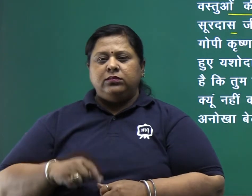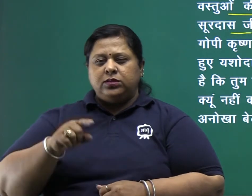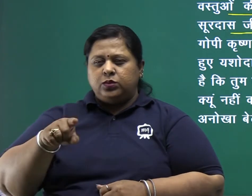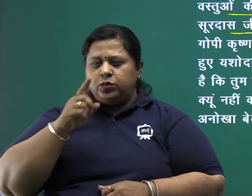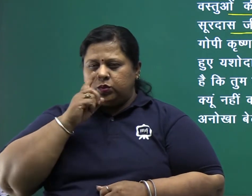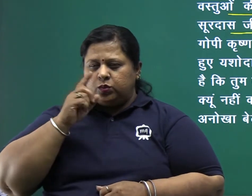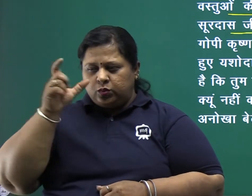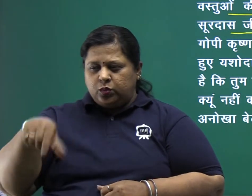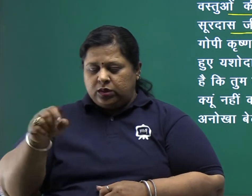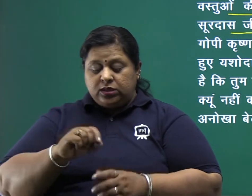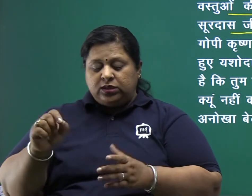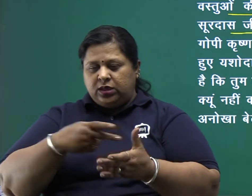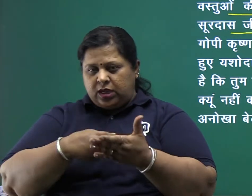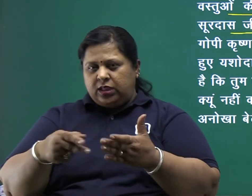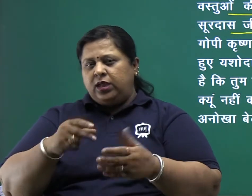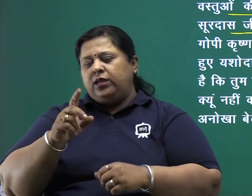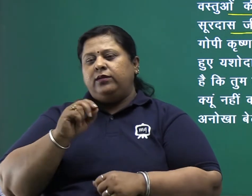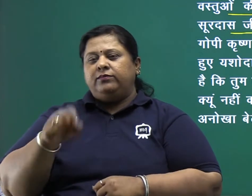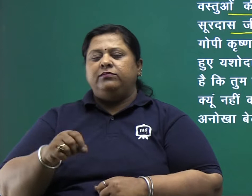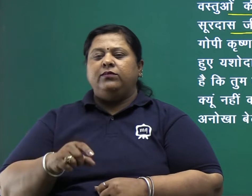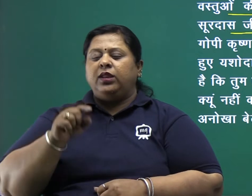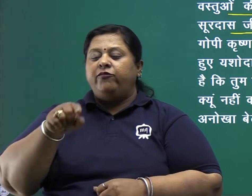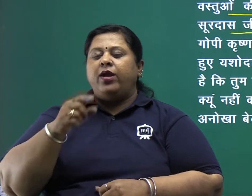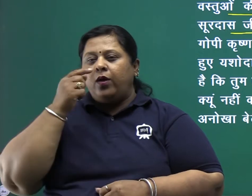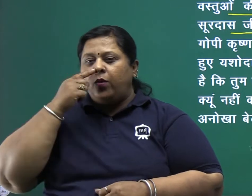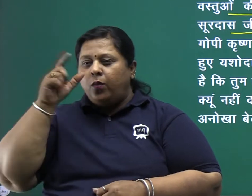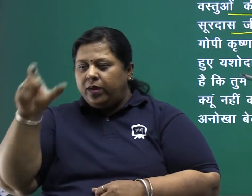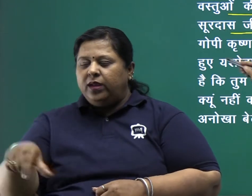सूरदास जी कहते हैं कि वह गोपी